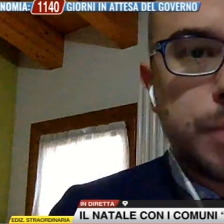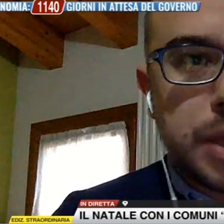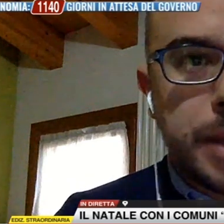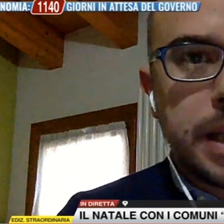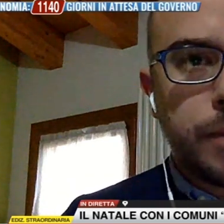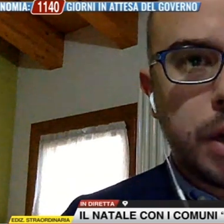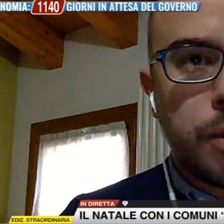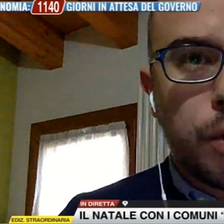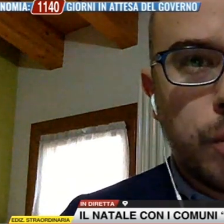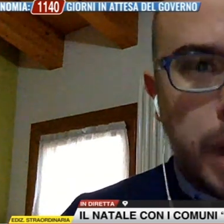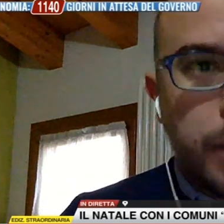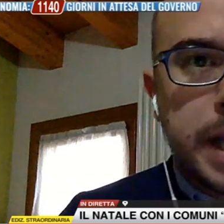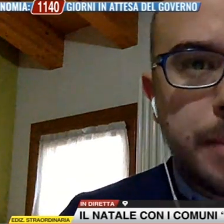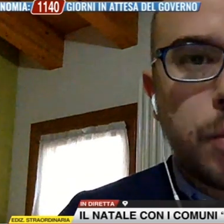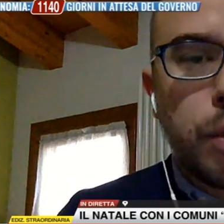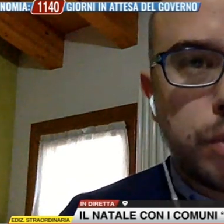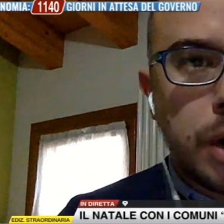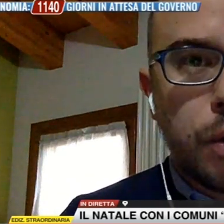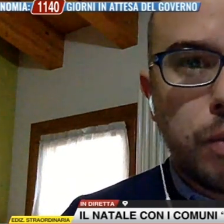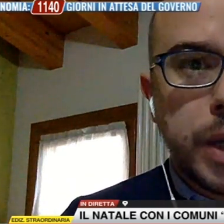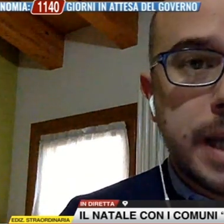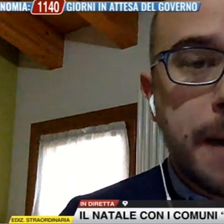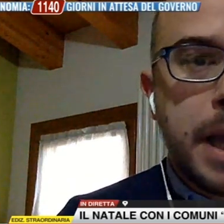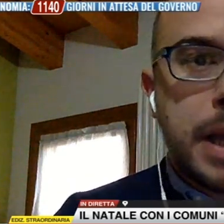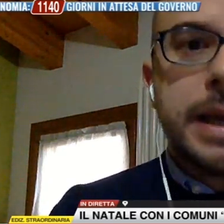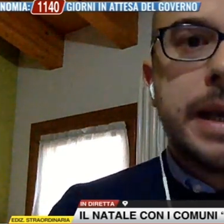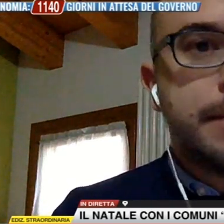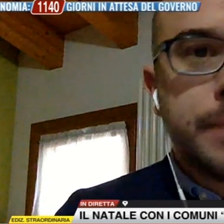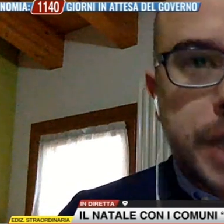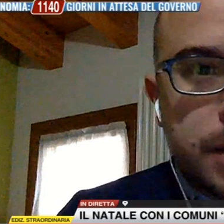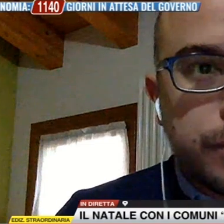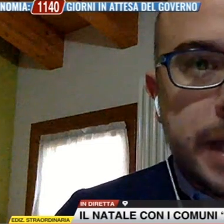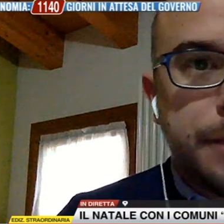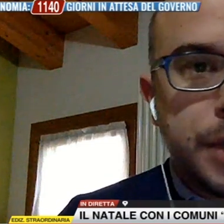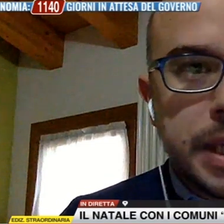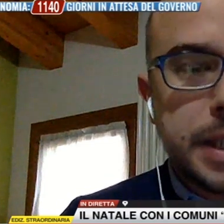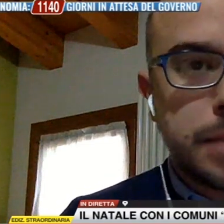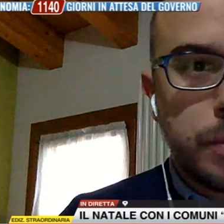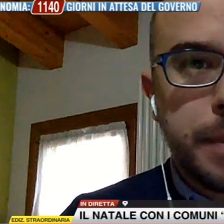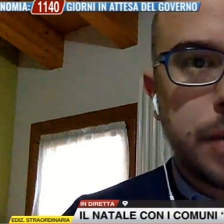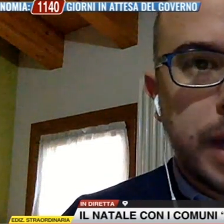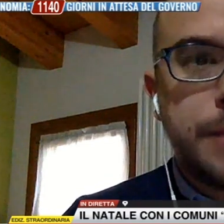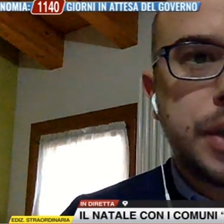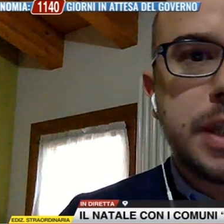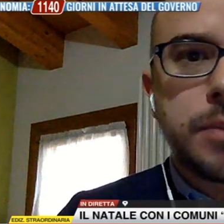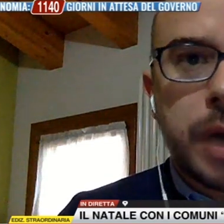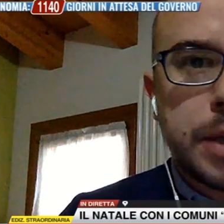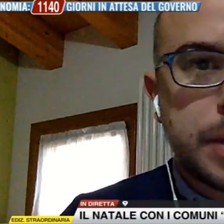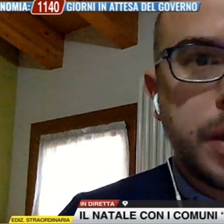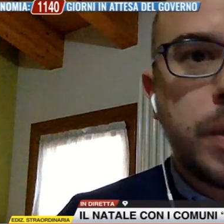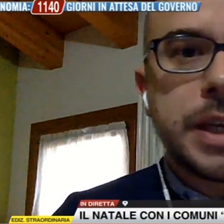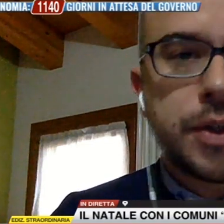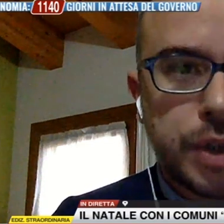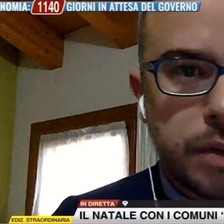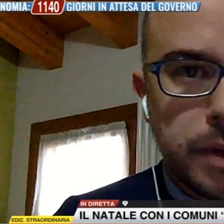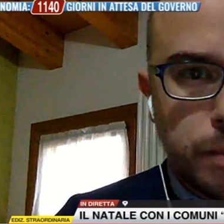l'impedimento a spostamenti al di fuori del loro comune, quindi che abbiano un controllo alla loro comunità. Certo, è difficilissimo, ripeto, è difficilissimo, è una situazione